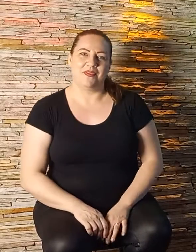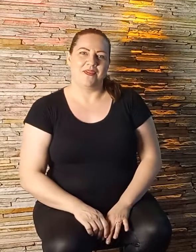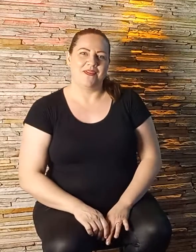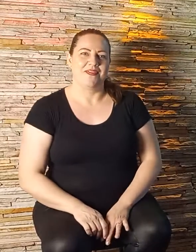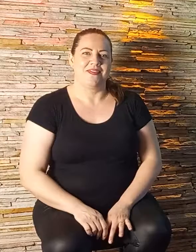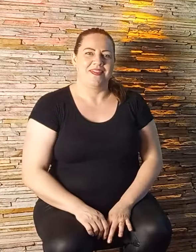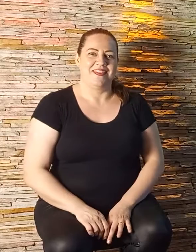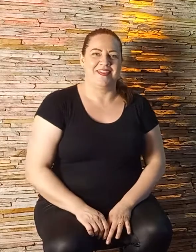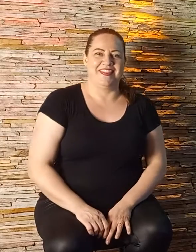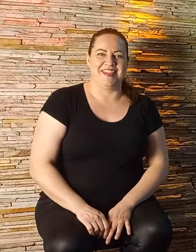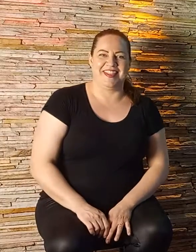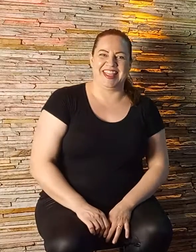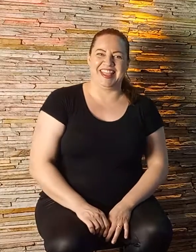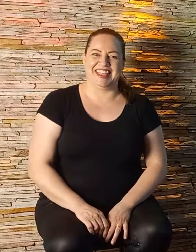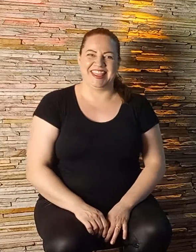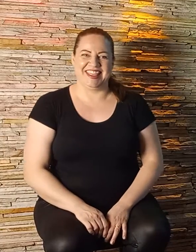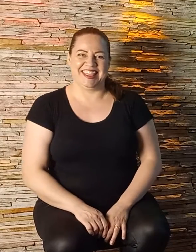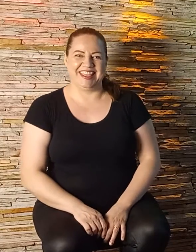é